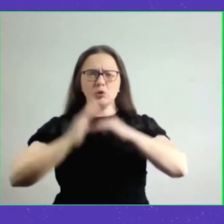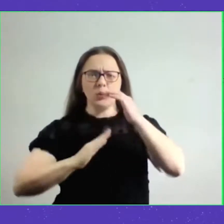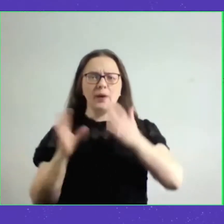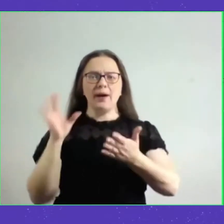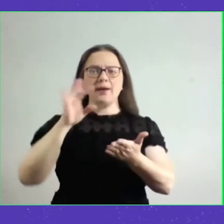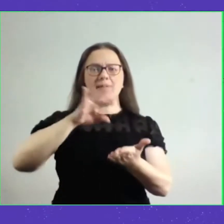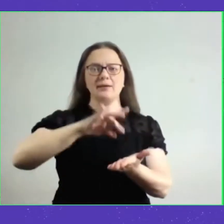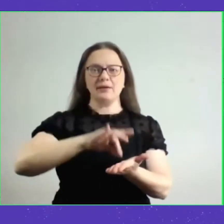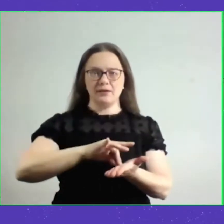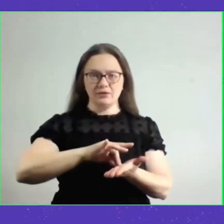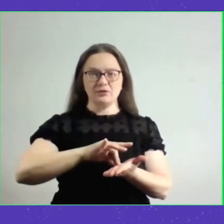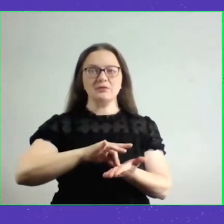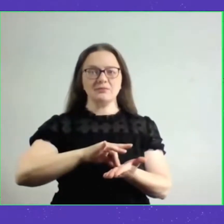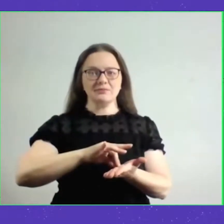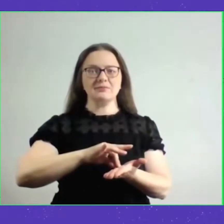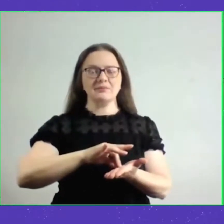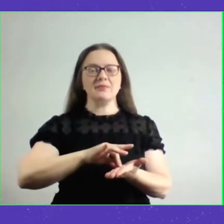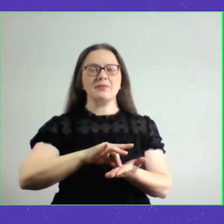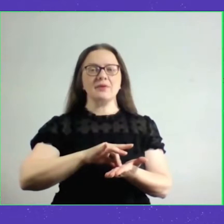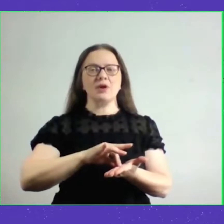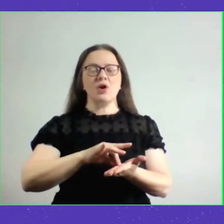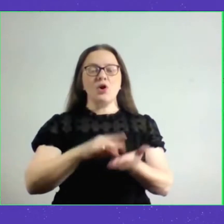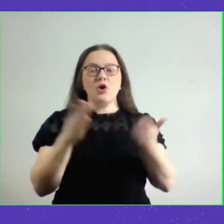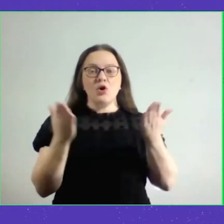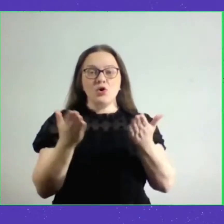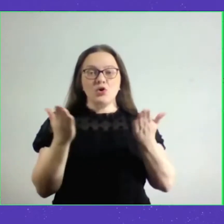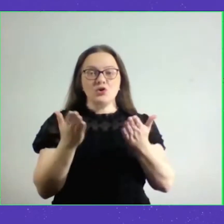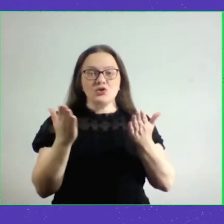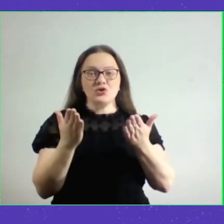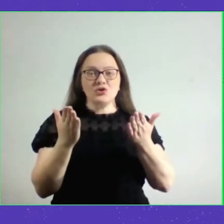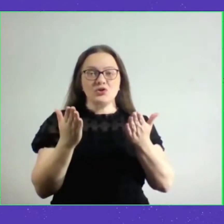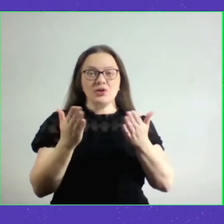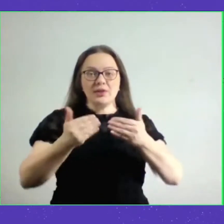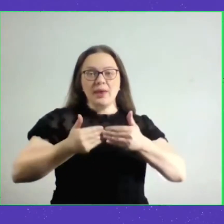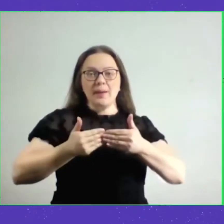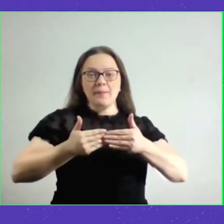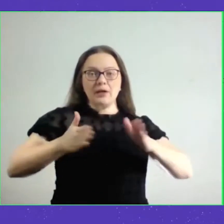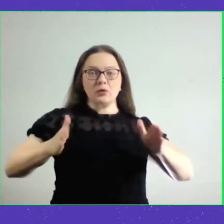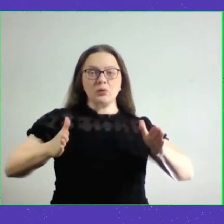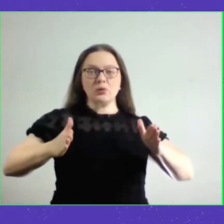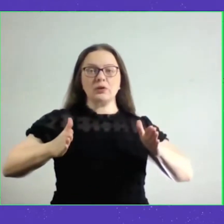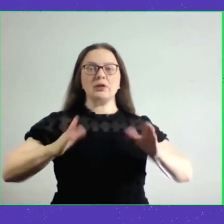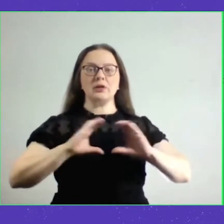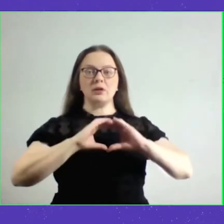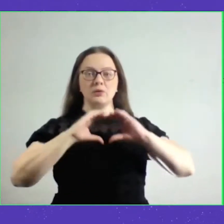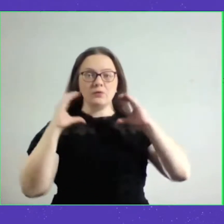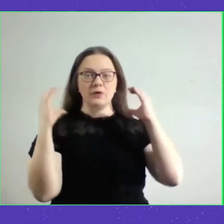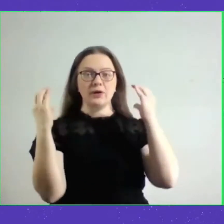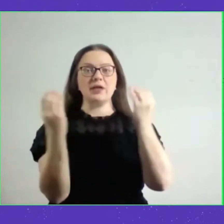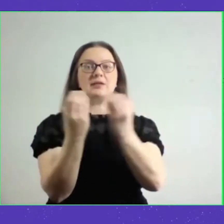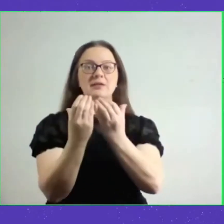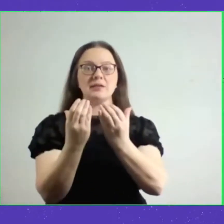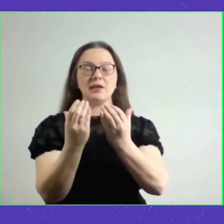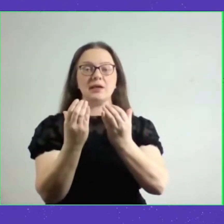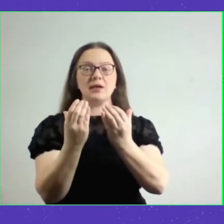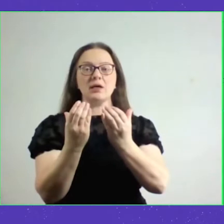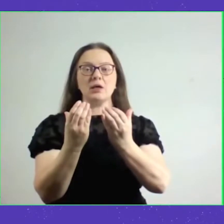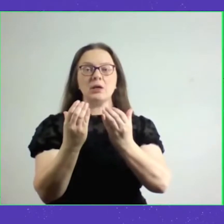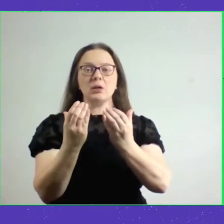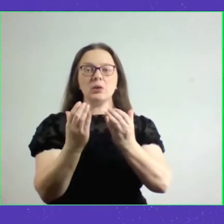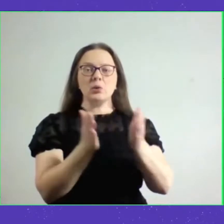Hoje, na abertura da conferência, na parte da manhã, os